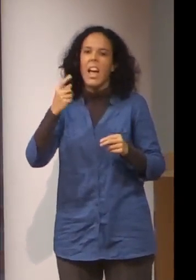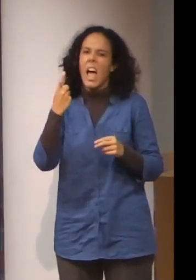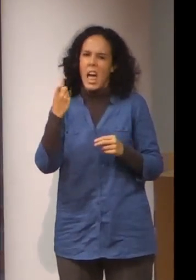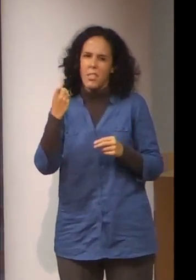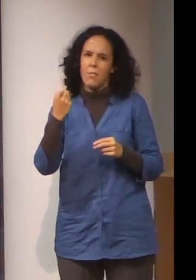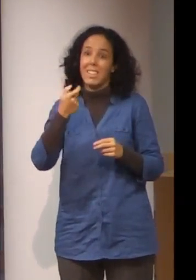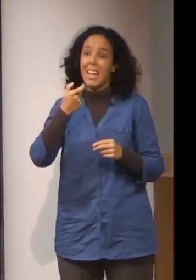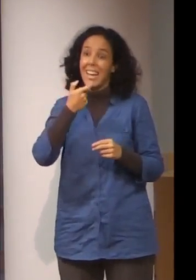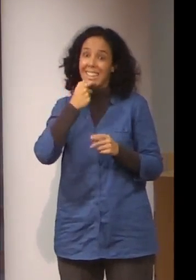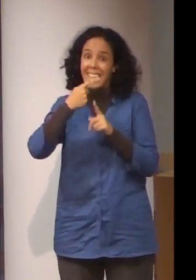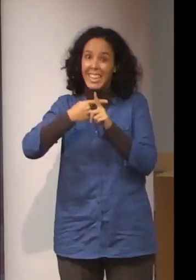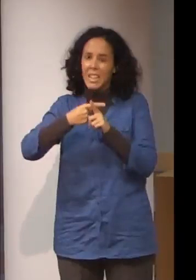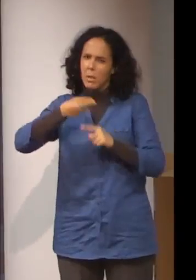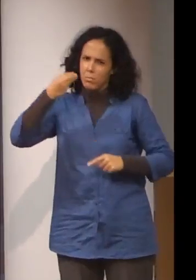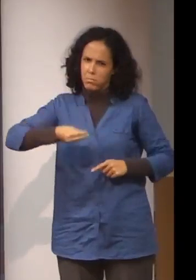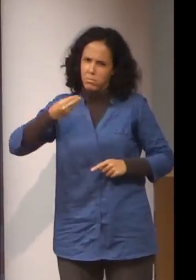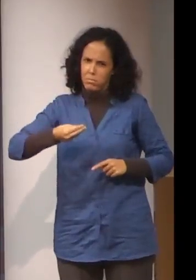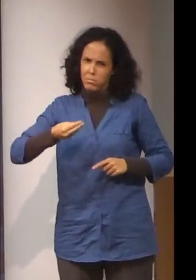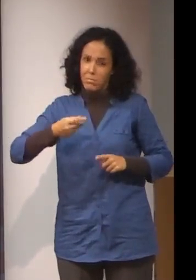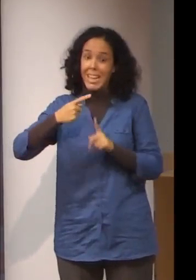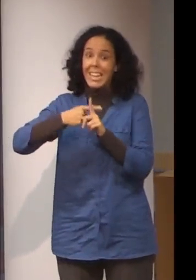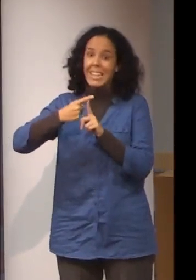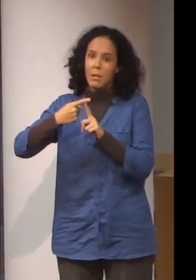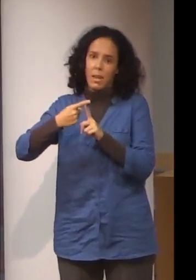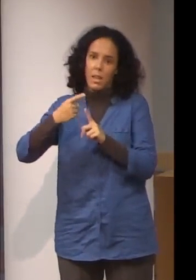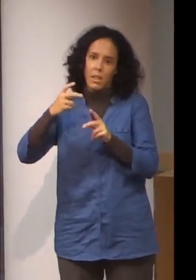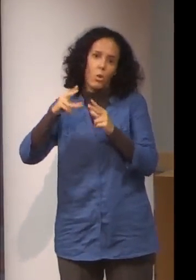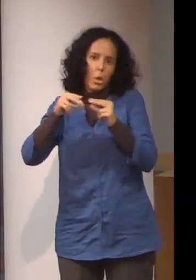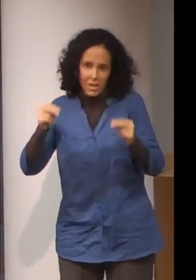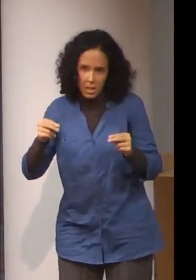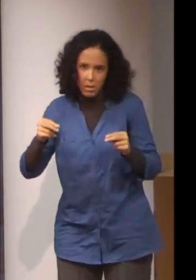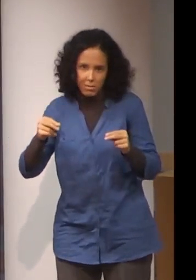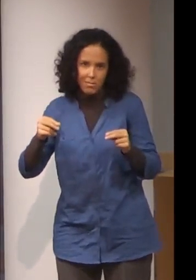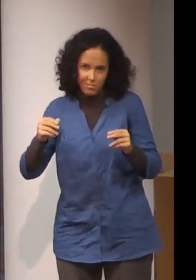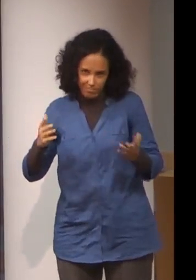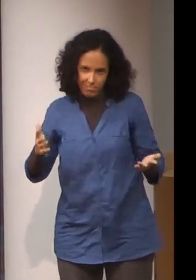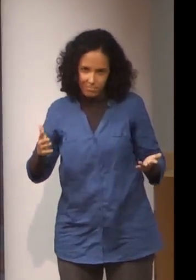que las personas que están en la universidad tienen un buen dominio de inglés,